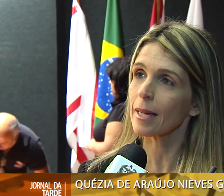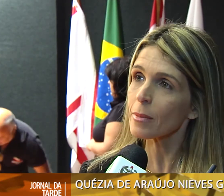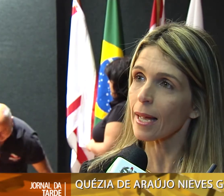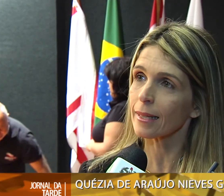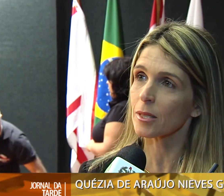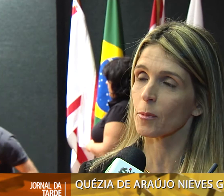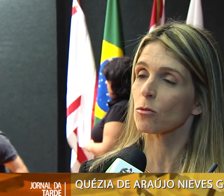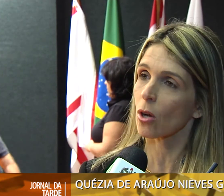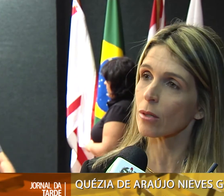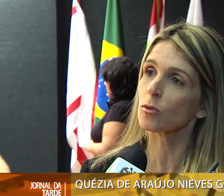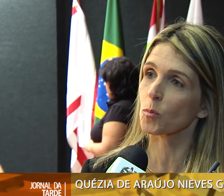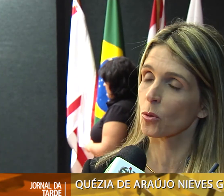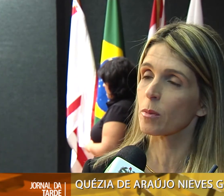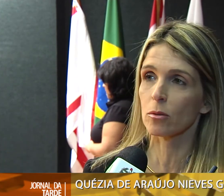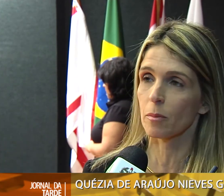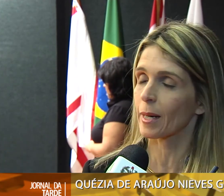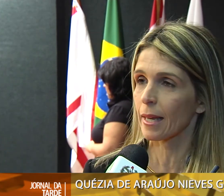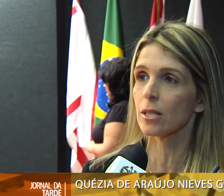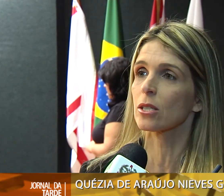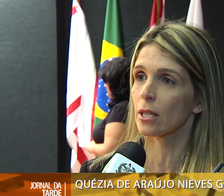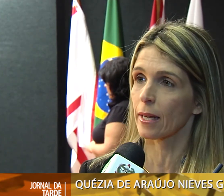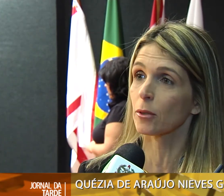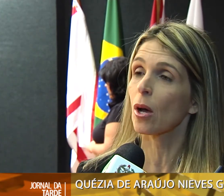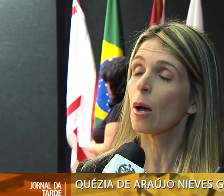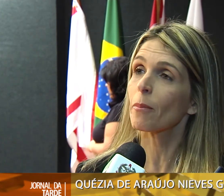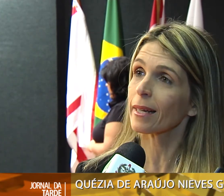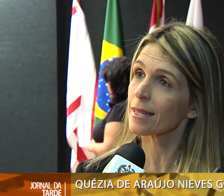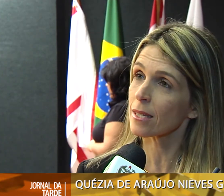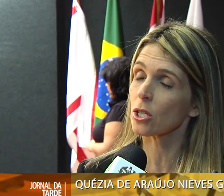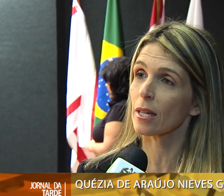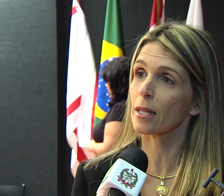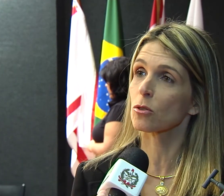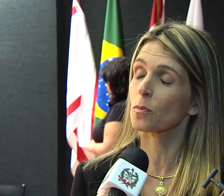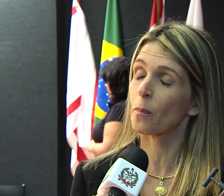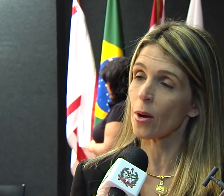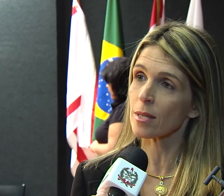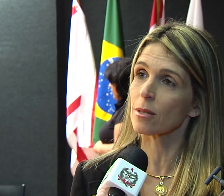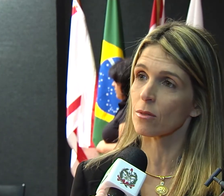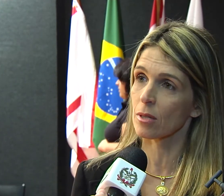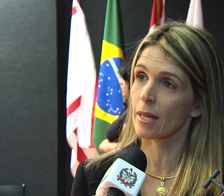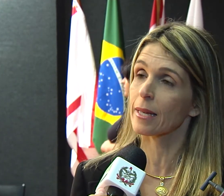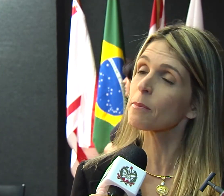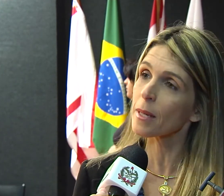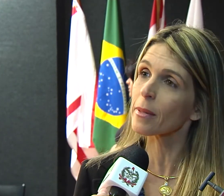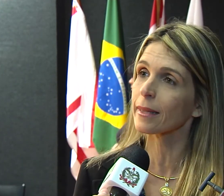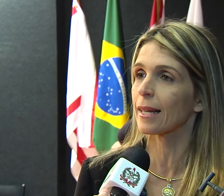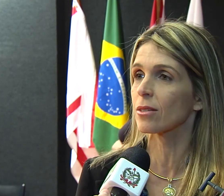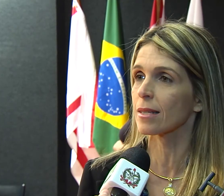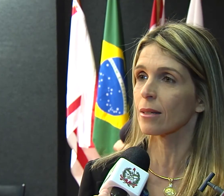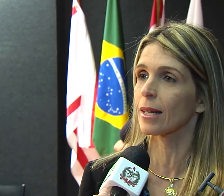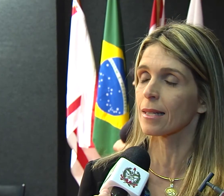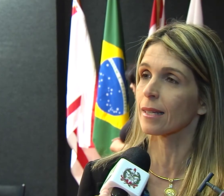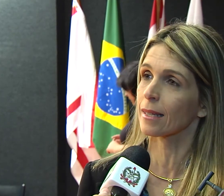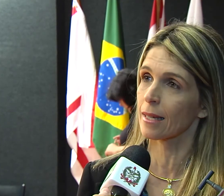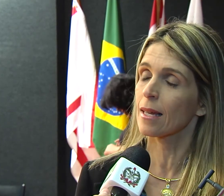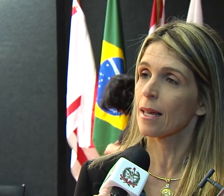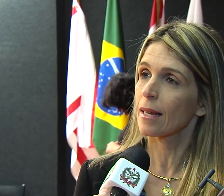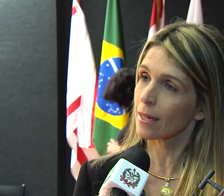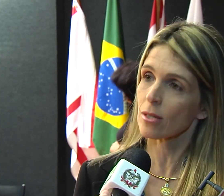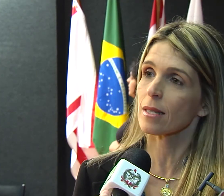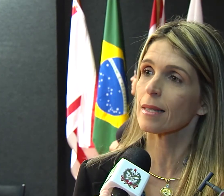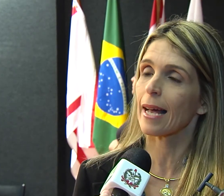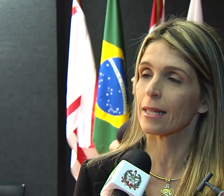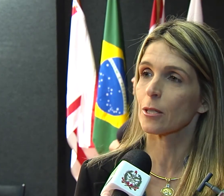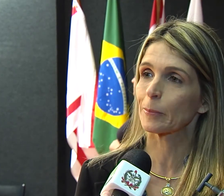serem encaminhadas para os órgãos públicos e para quem de direito, para que esses direitos possam ser implementados e assegurados aqui